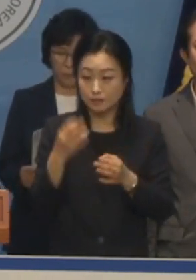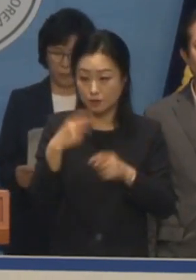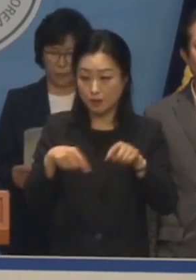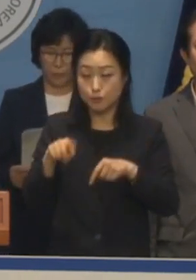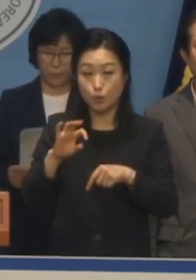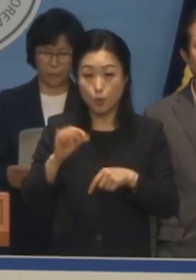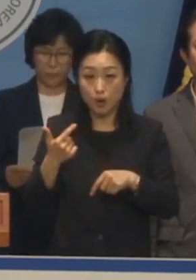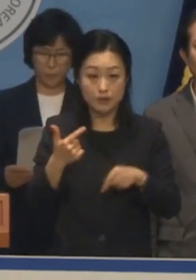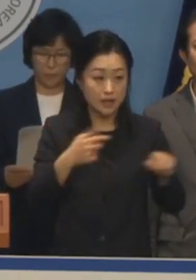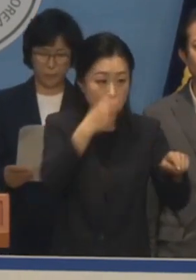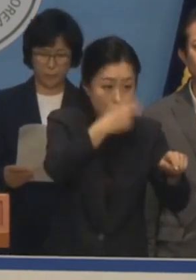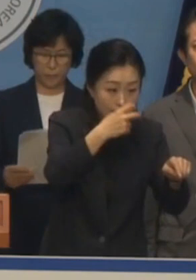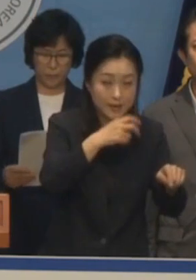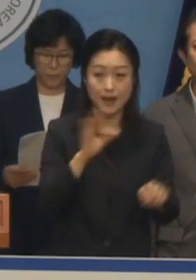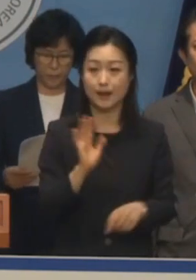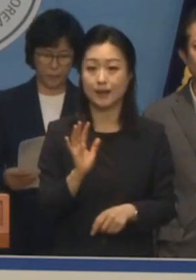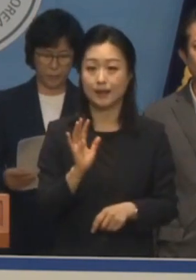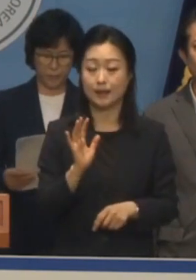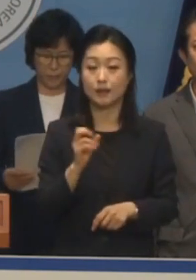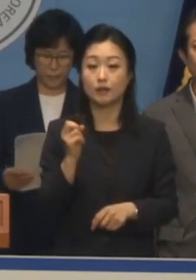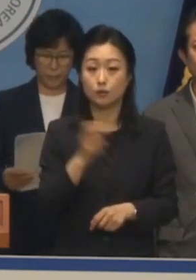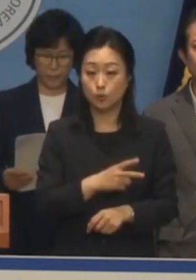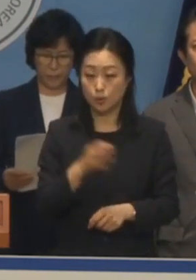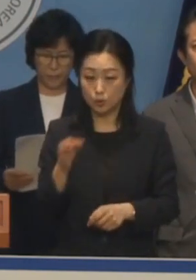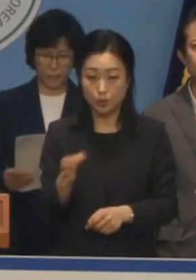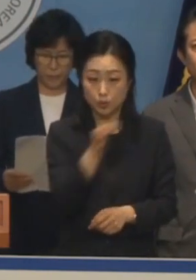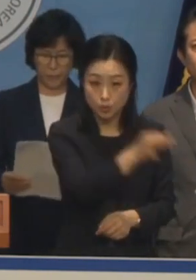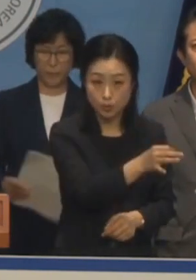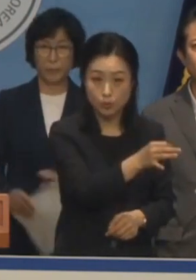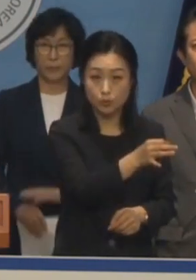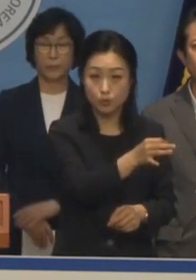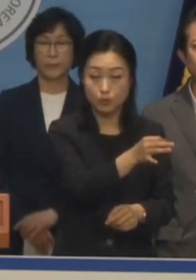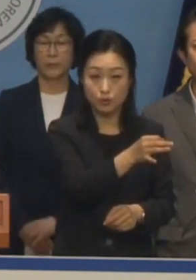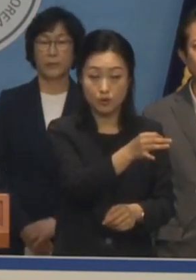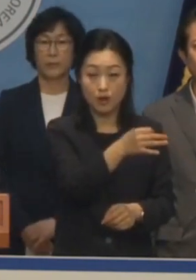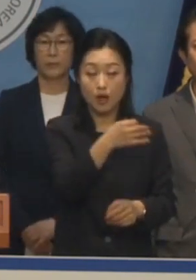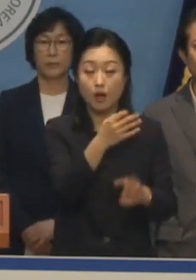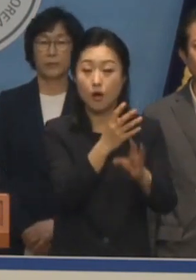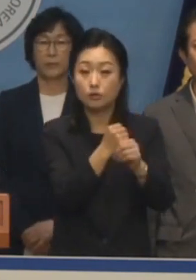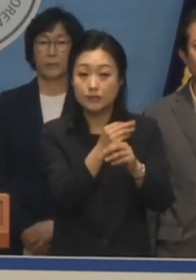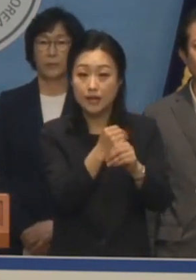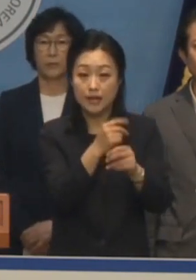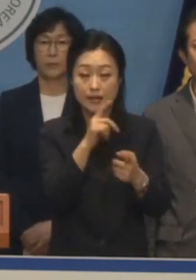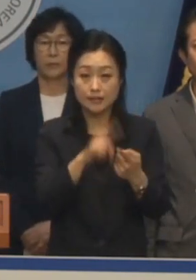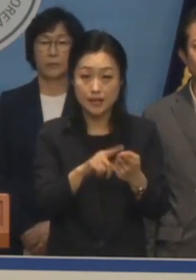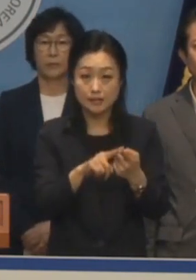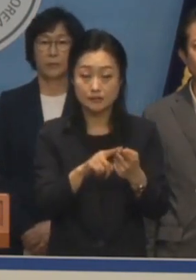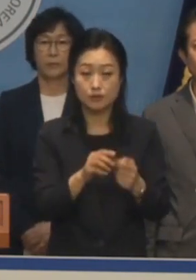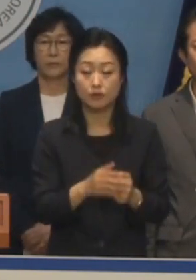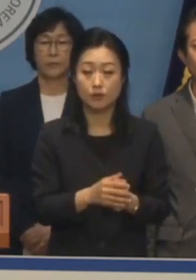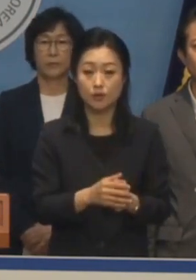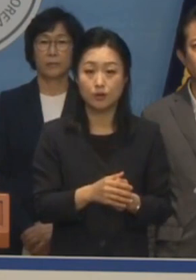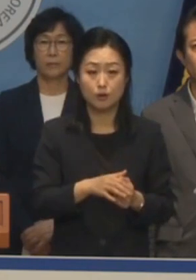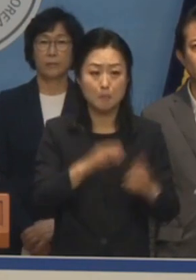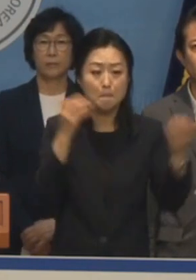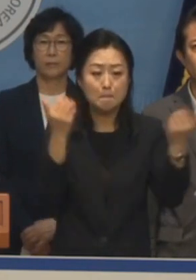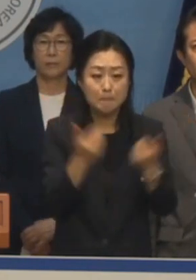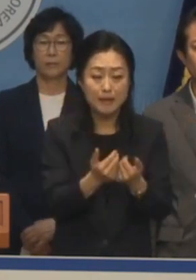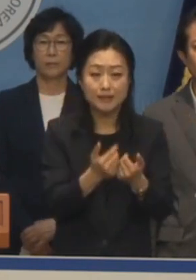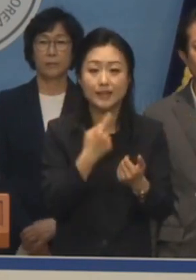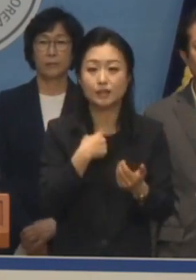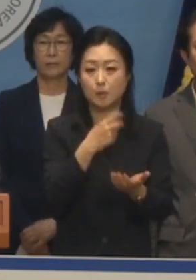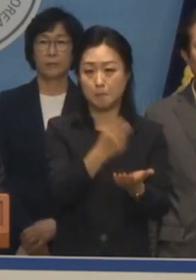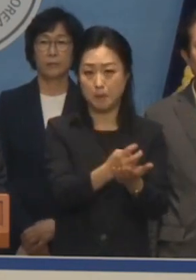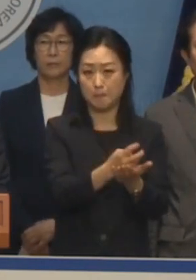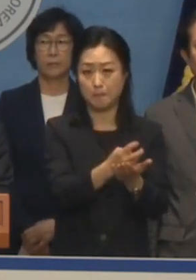금융당국과 정산주기 등을 명시한 온라인 플랫폼 공정화법 제정을 반대한 국힘당과 윤석열 정부라는